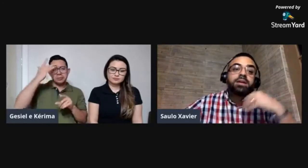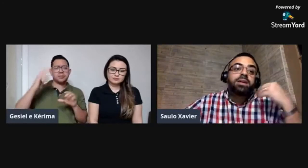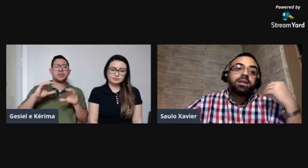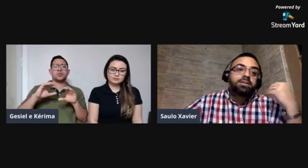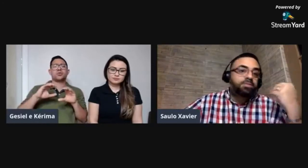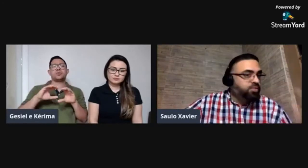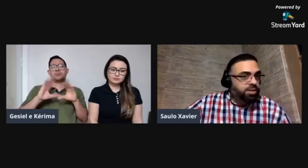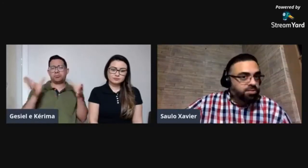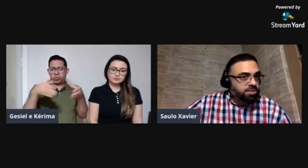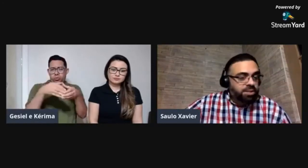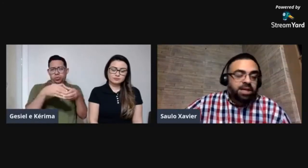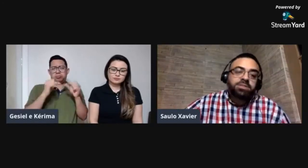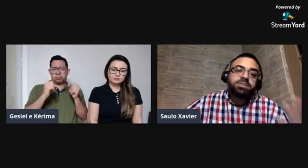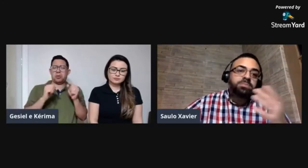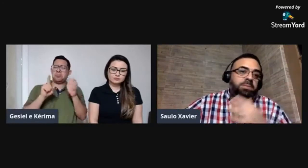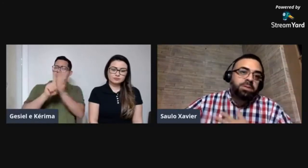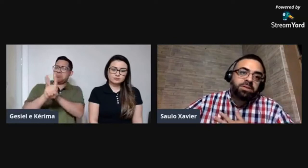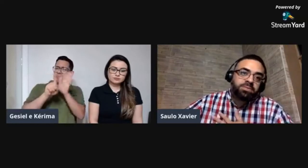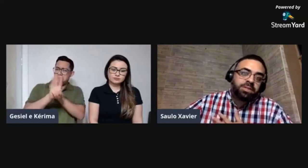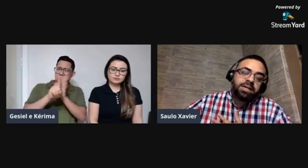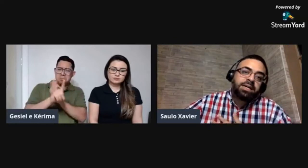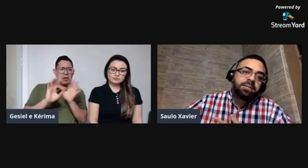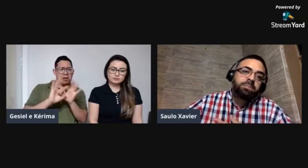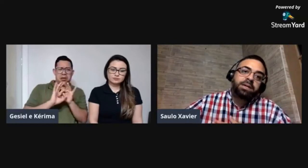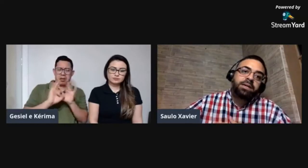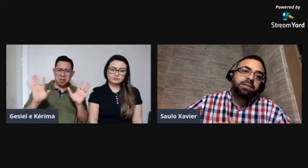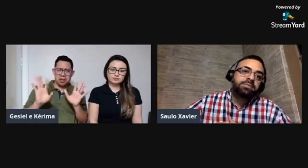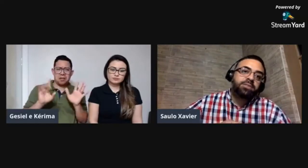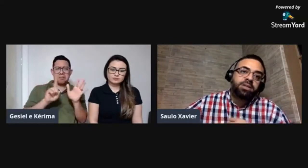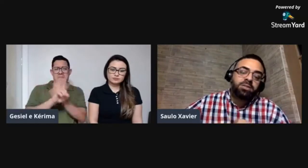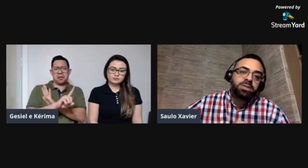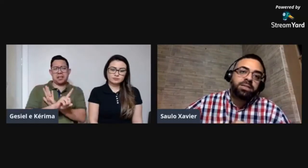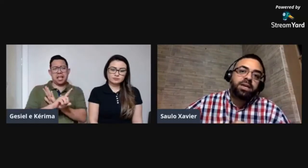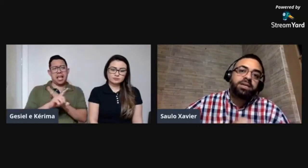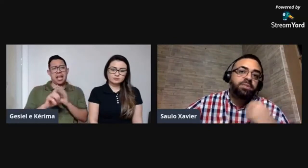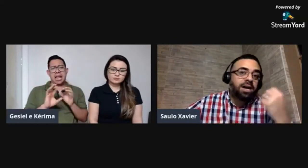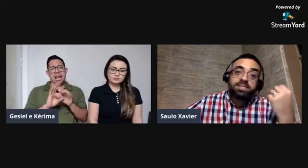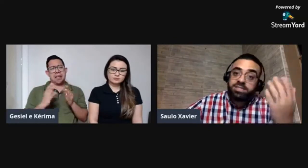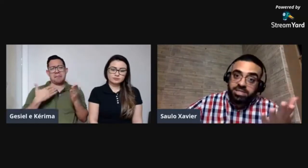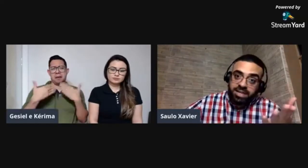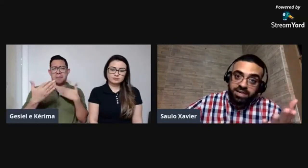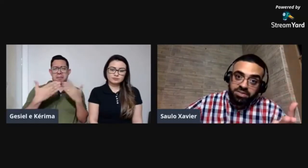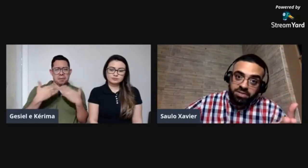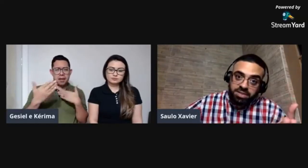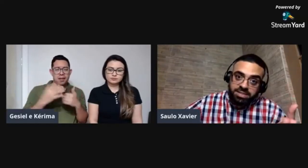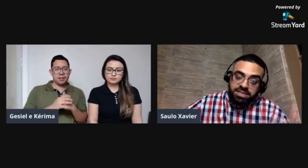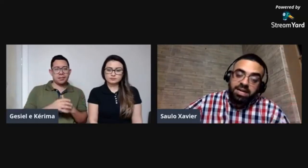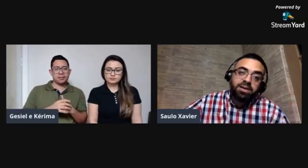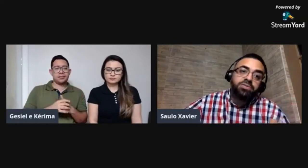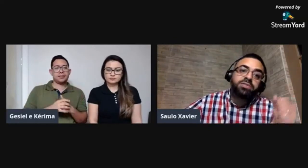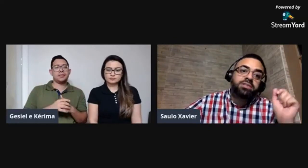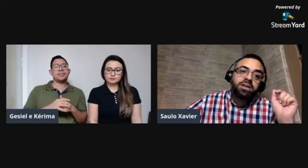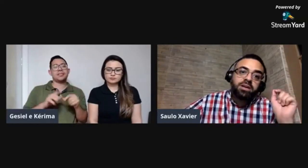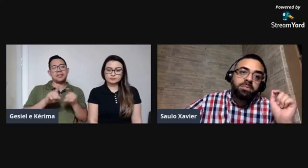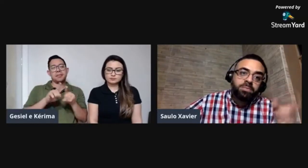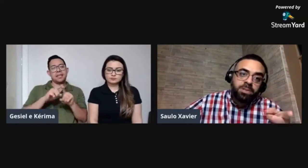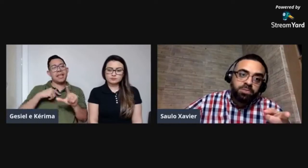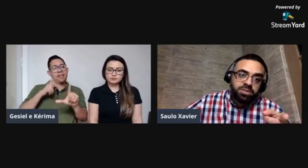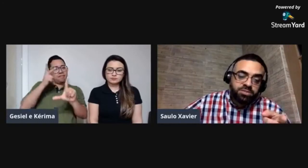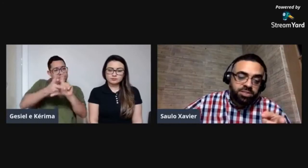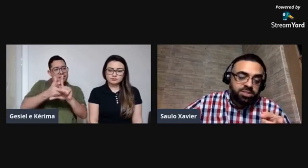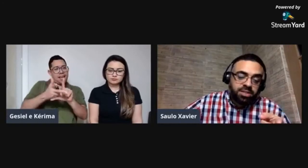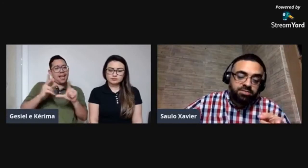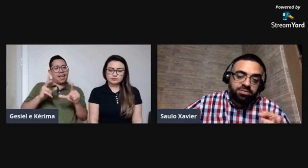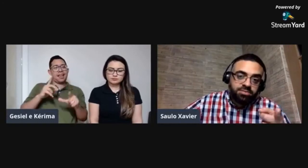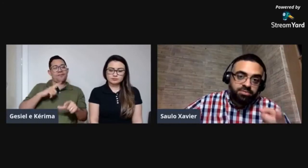mim. Fique à vontade para perguntar, para trocar uma ideia. Assista a live que fica salva.